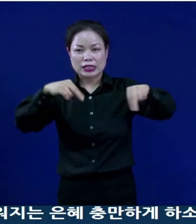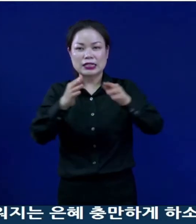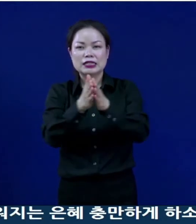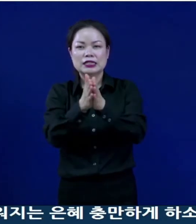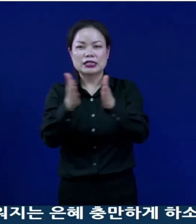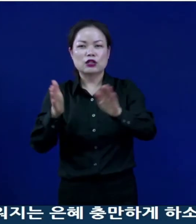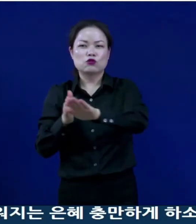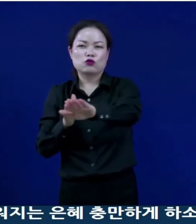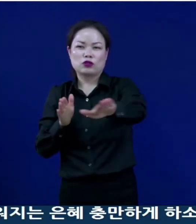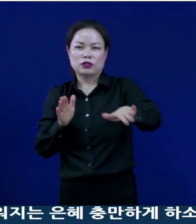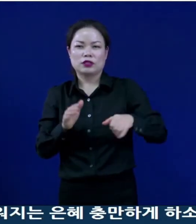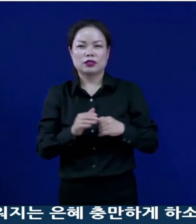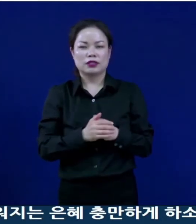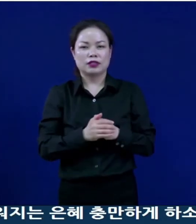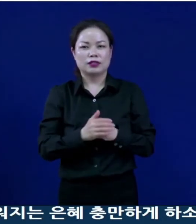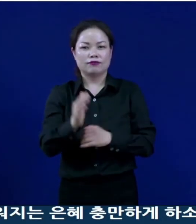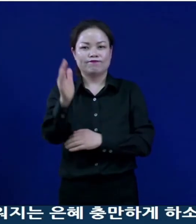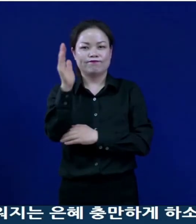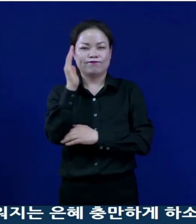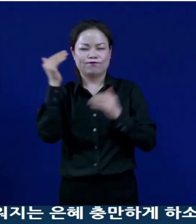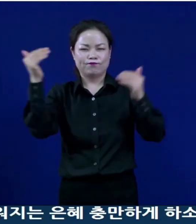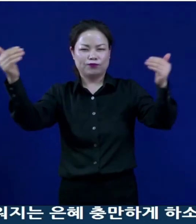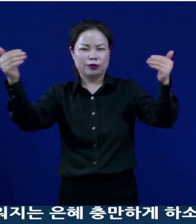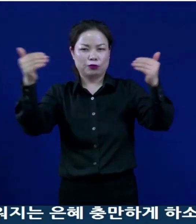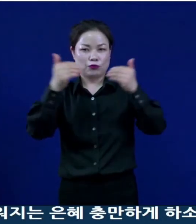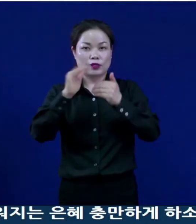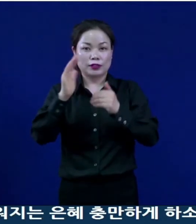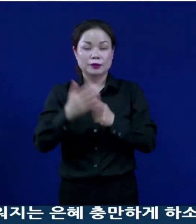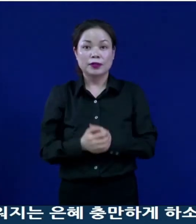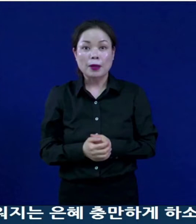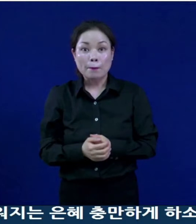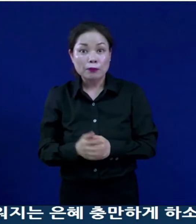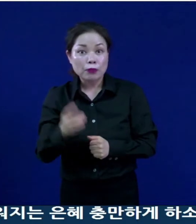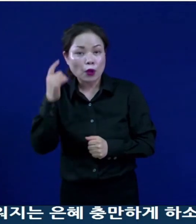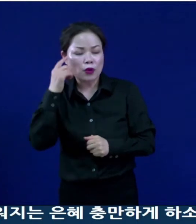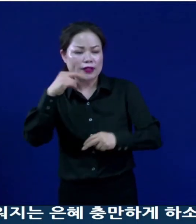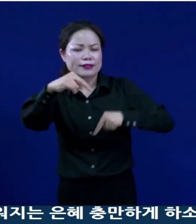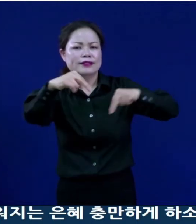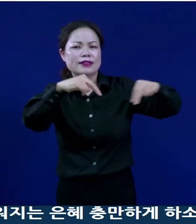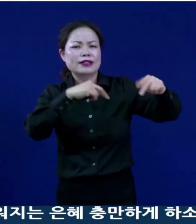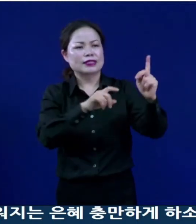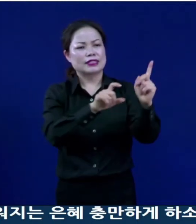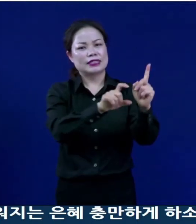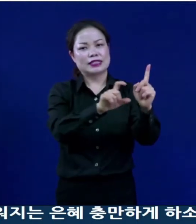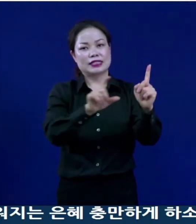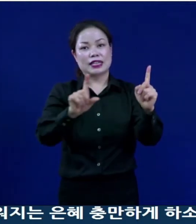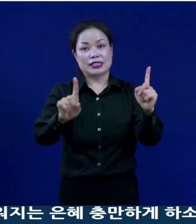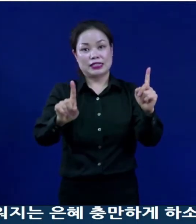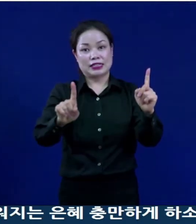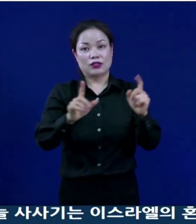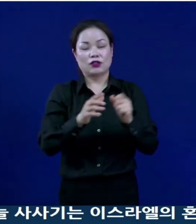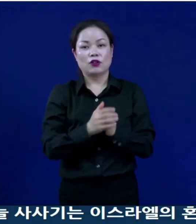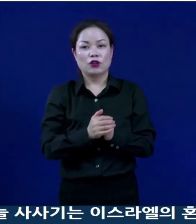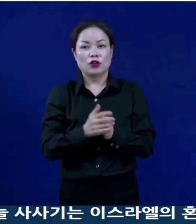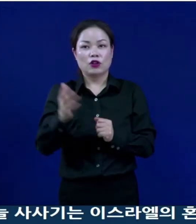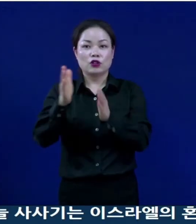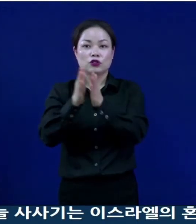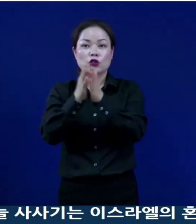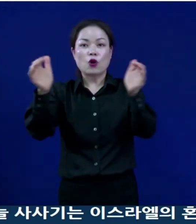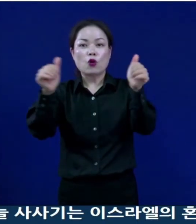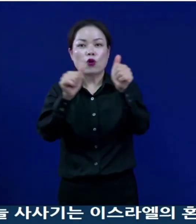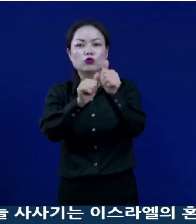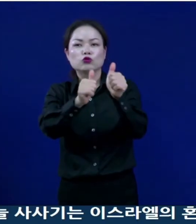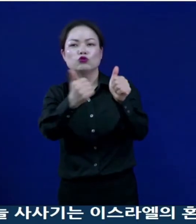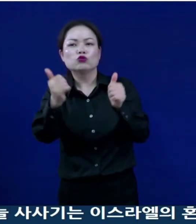우리로 하여금 이 이야기에 집중하게 합니다. 왜냐하면 사사기 1장 1절 말씀은 여호수아가